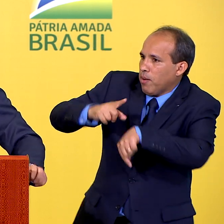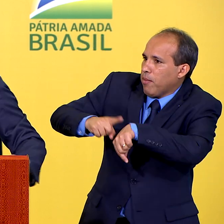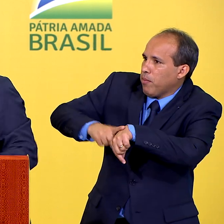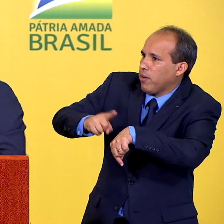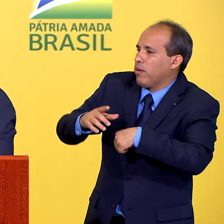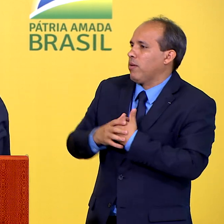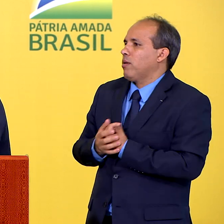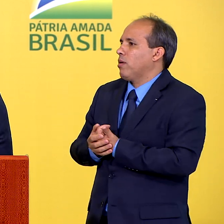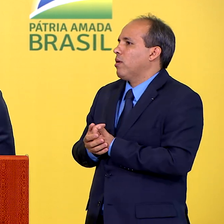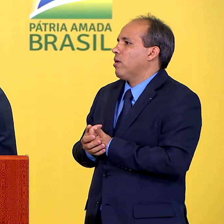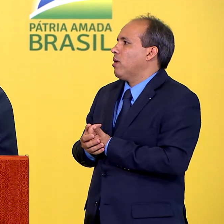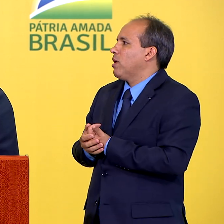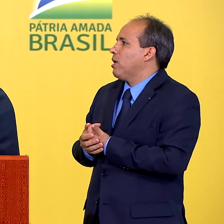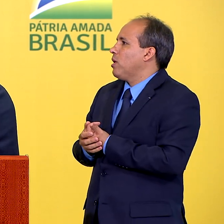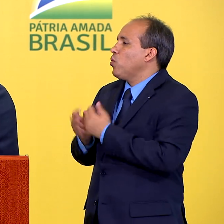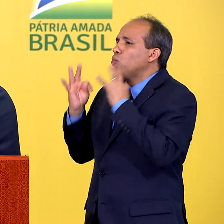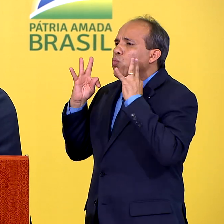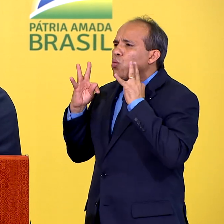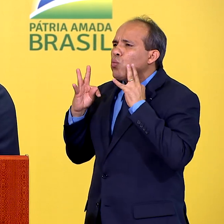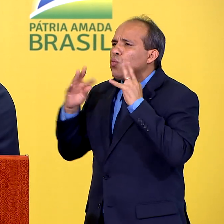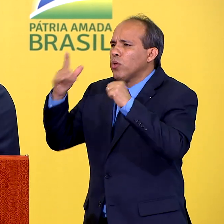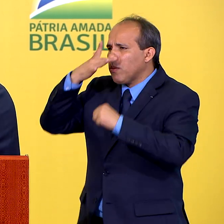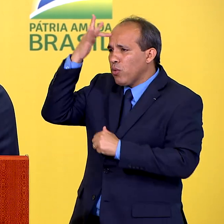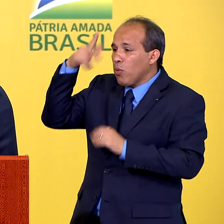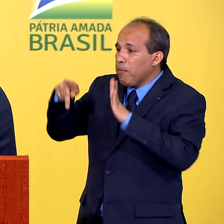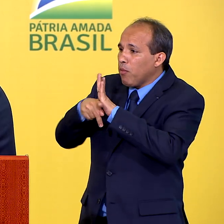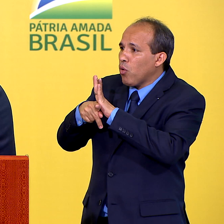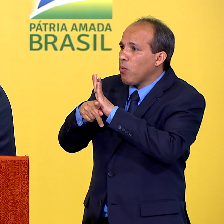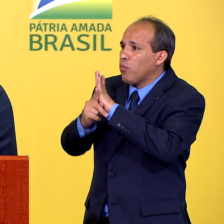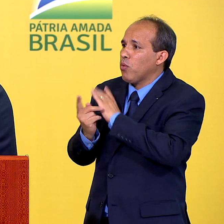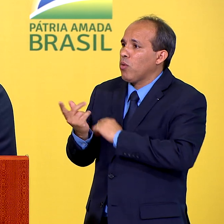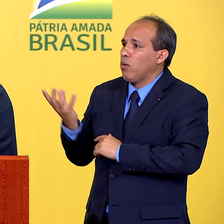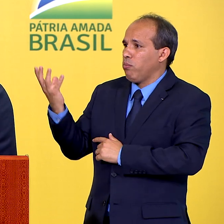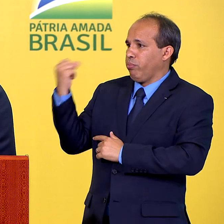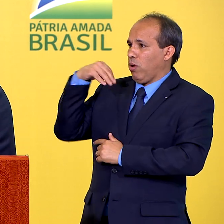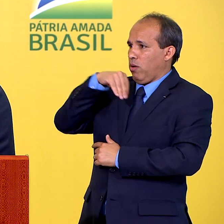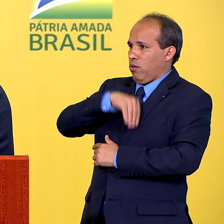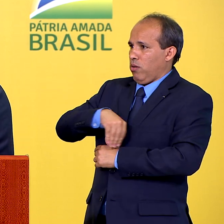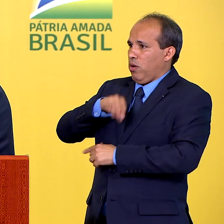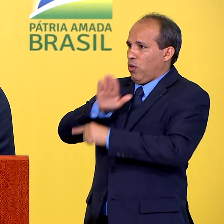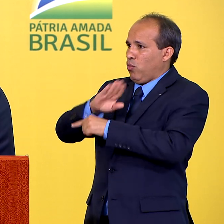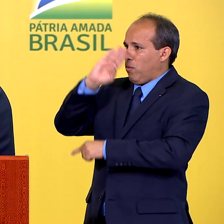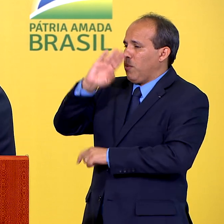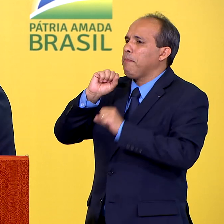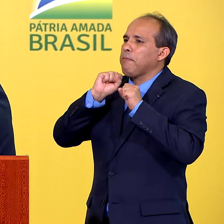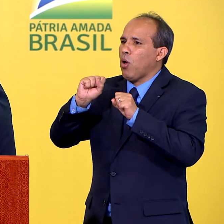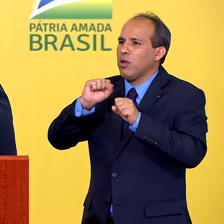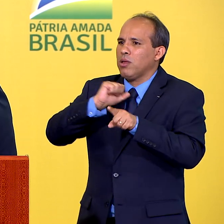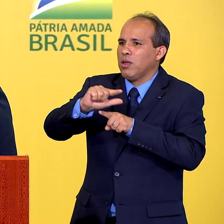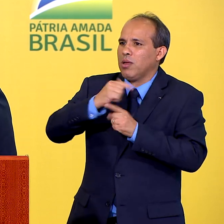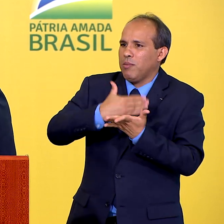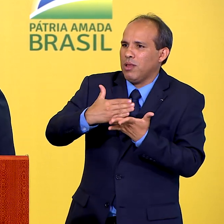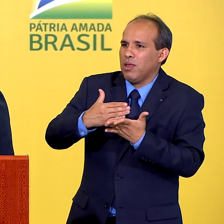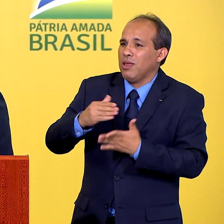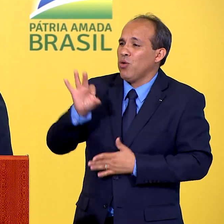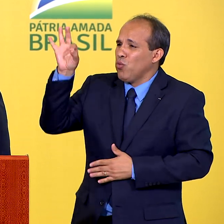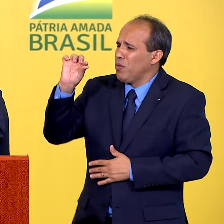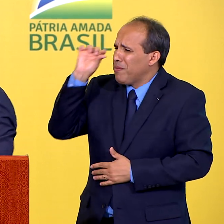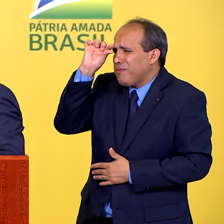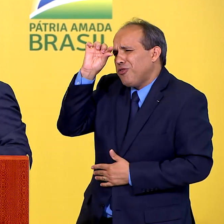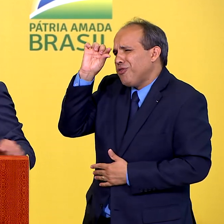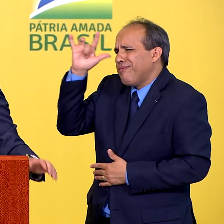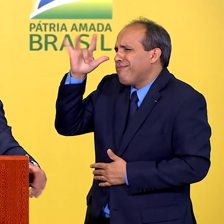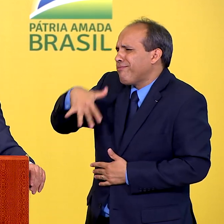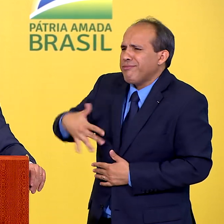momento, todas as pessoas do Auxílio Brasil vão poder fazer consignado com taxas de juros